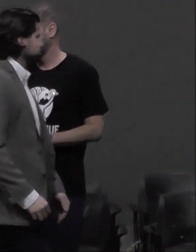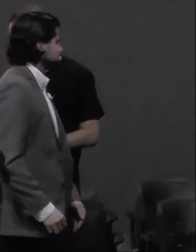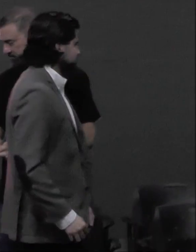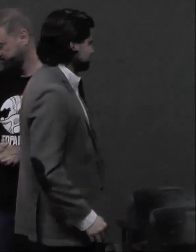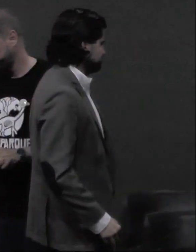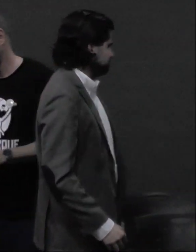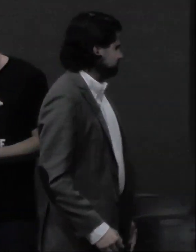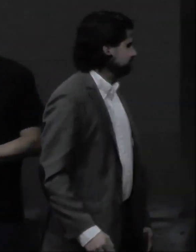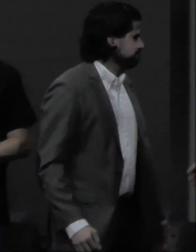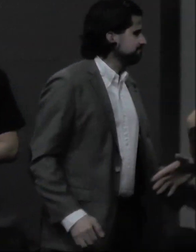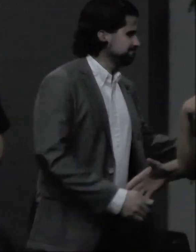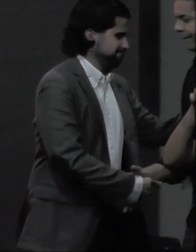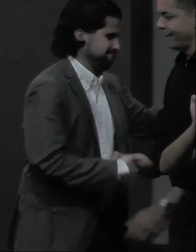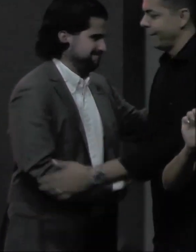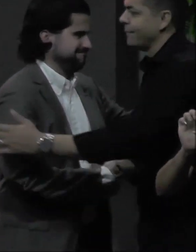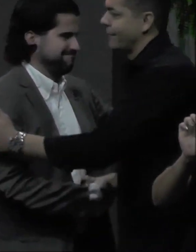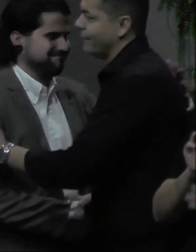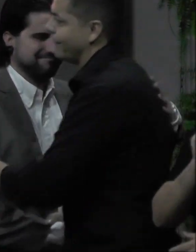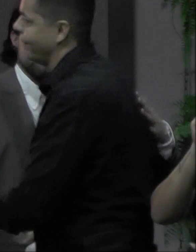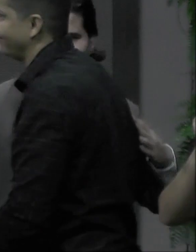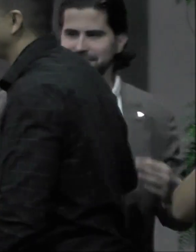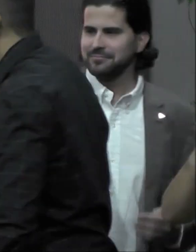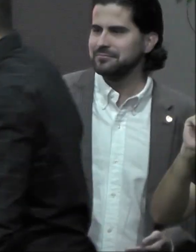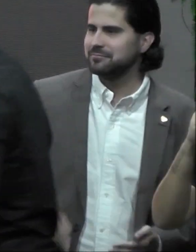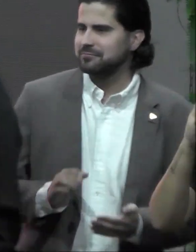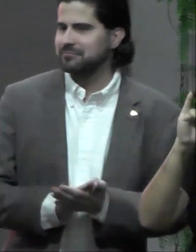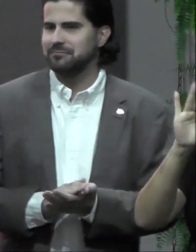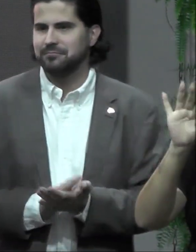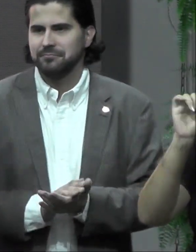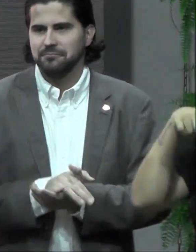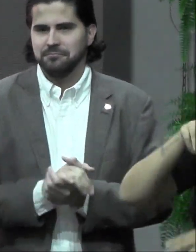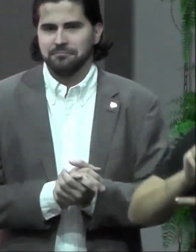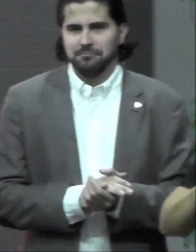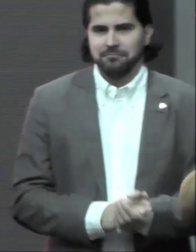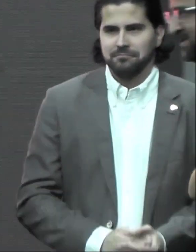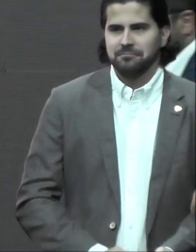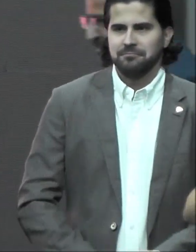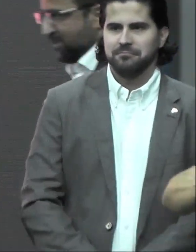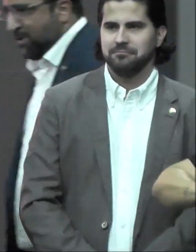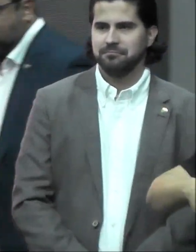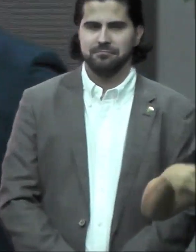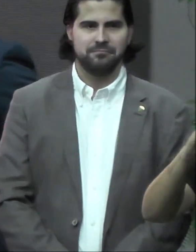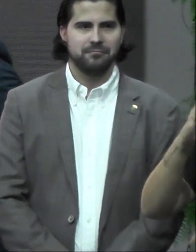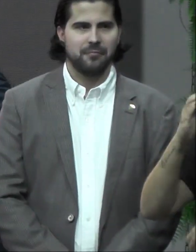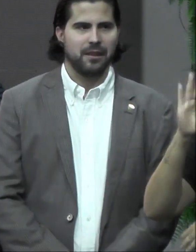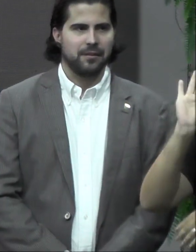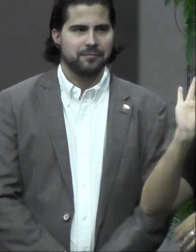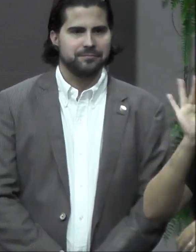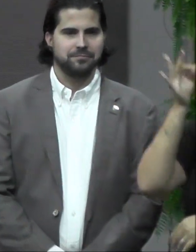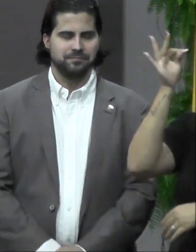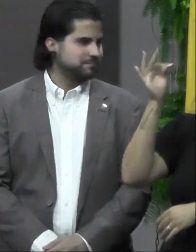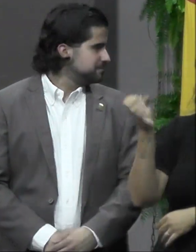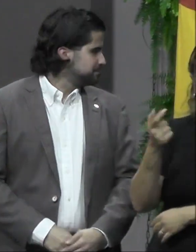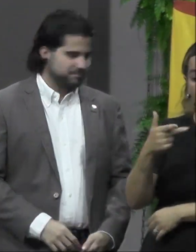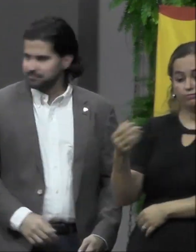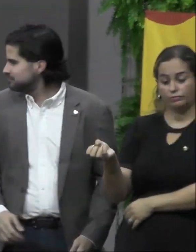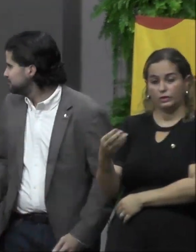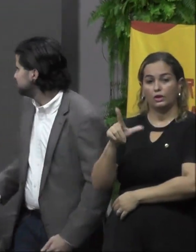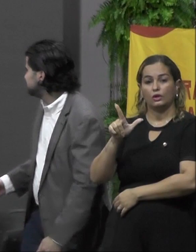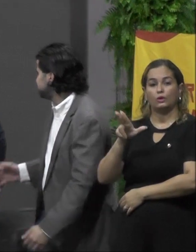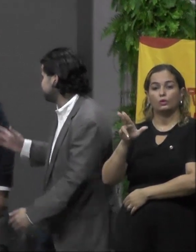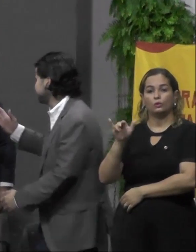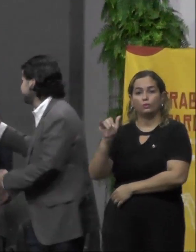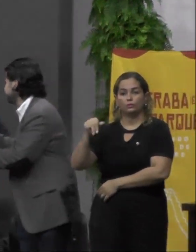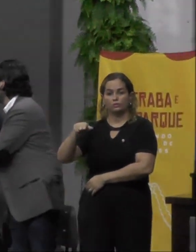senhor Watson Nathaniel Ribeiro, representando a ministra da Ciência, Tecnologia e Inovação, Luciana